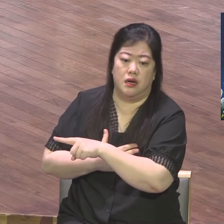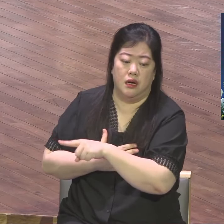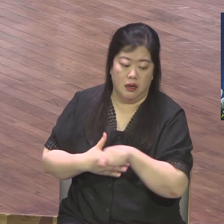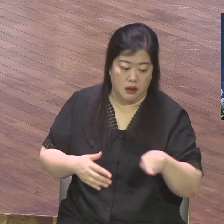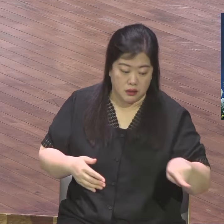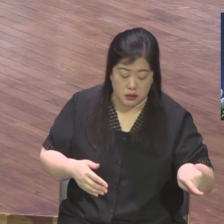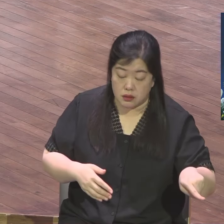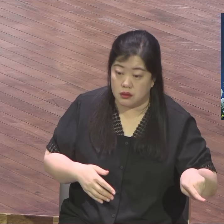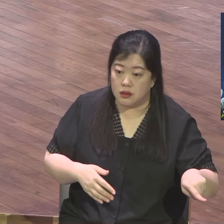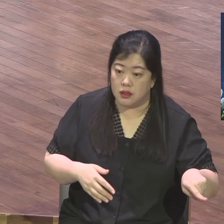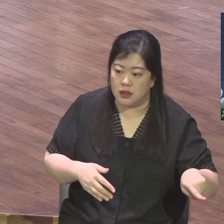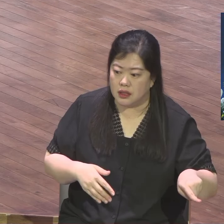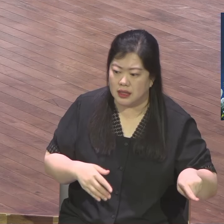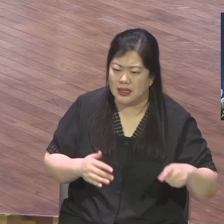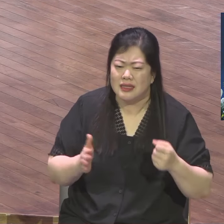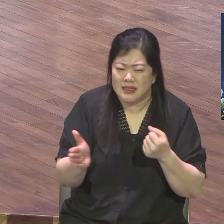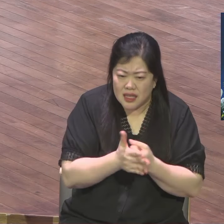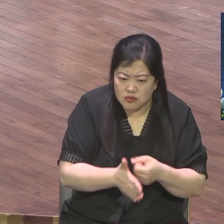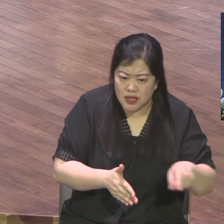못 받아요.